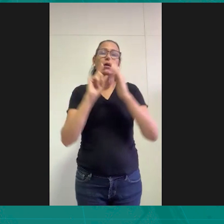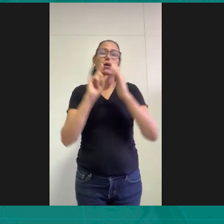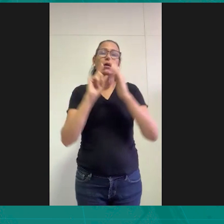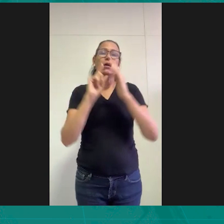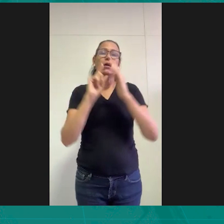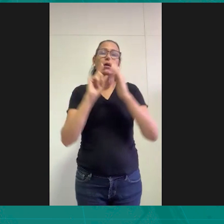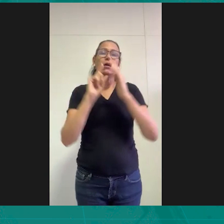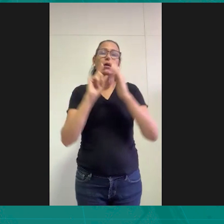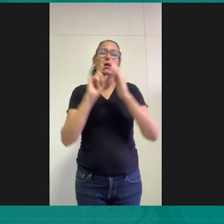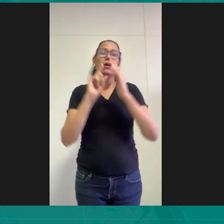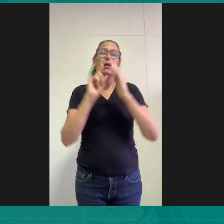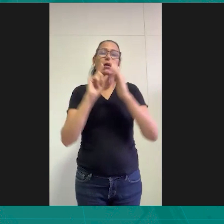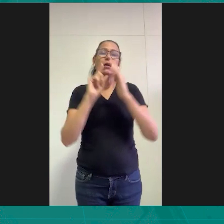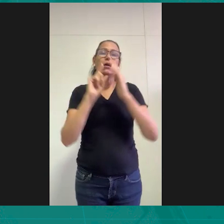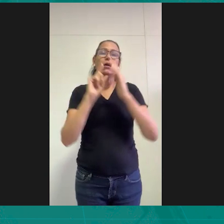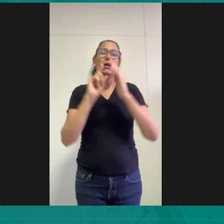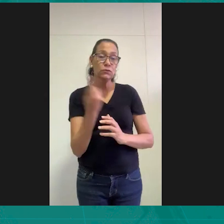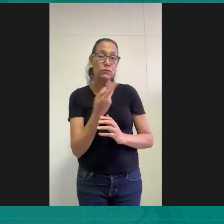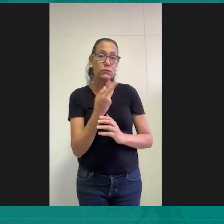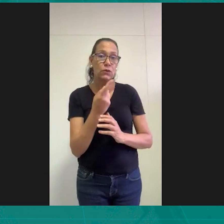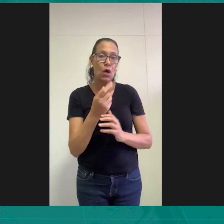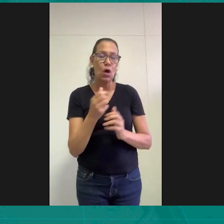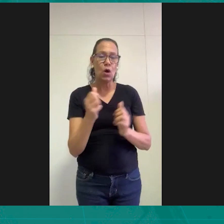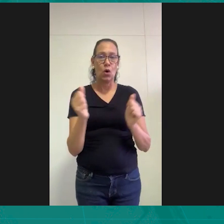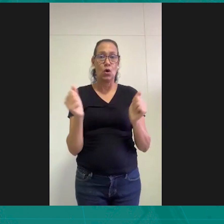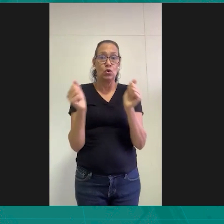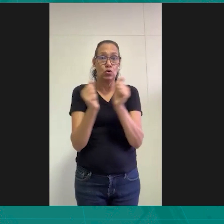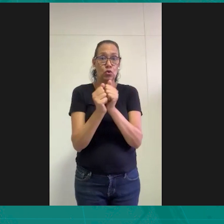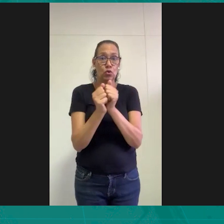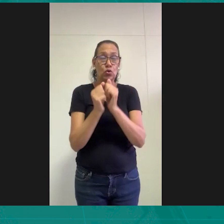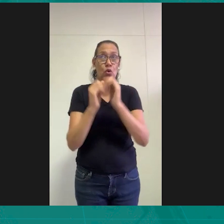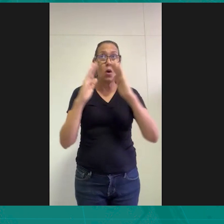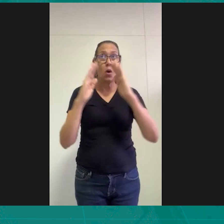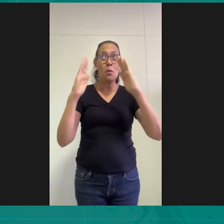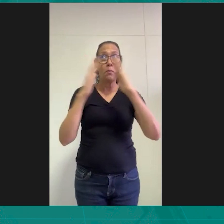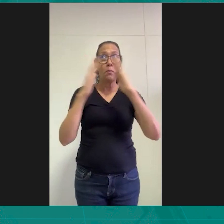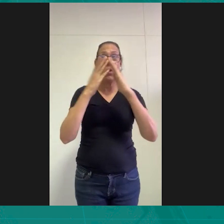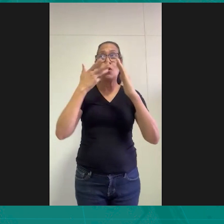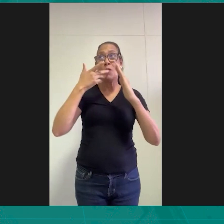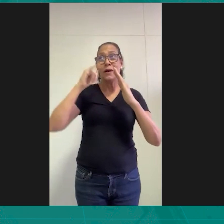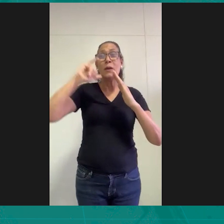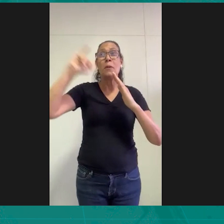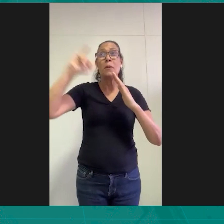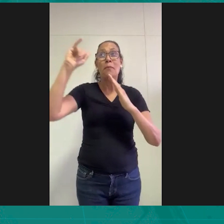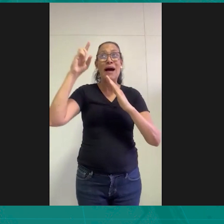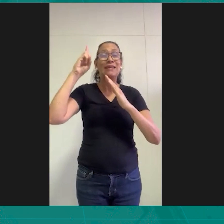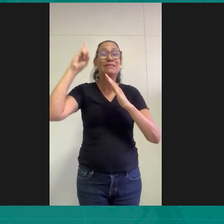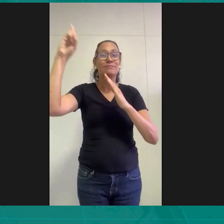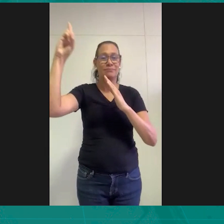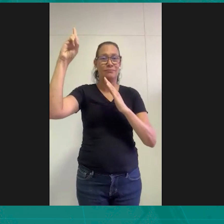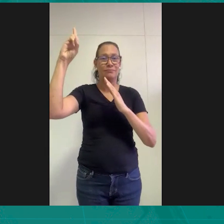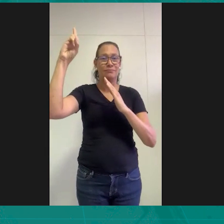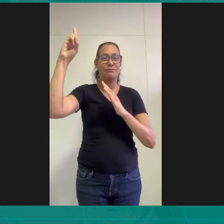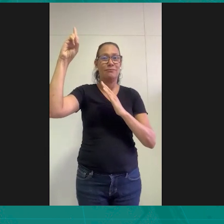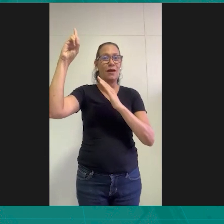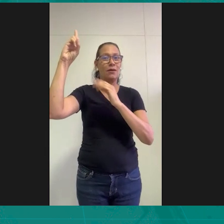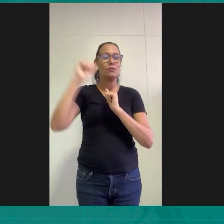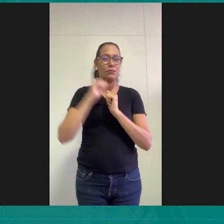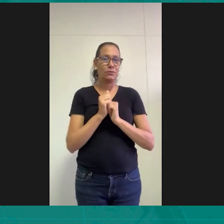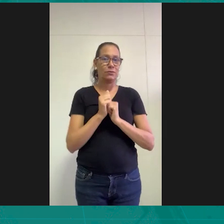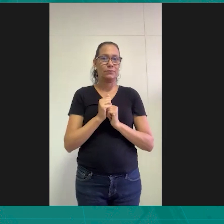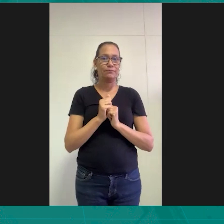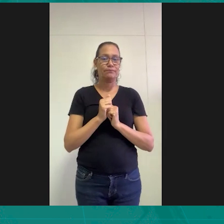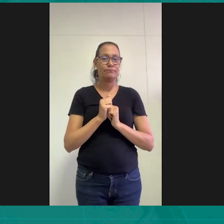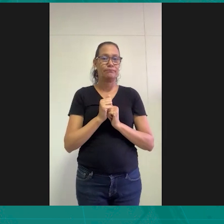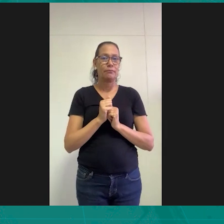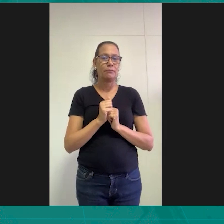Nosso lugar de habitação é em Deus, tá? Então, na casa de meu pai há muitas moradas. A casa do Pai, a casa de Deus,